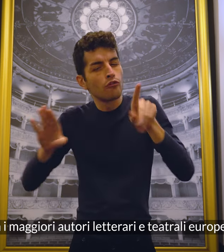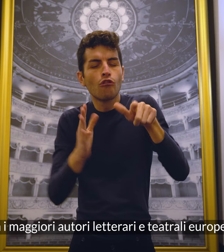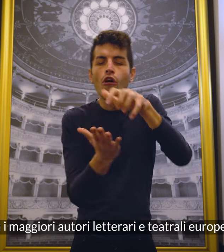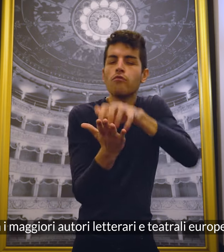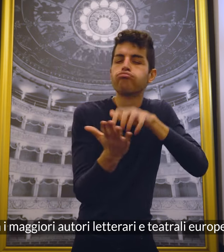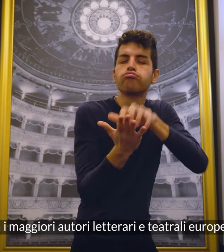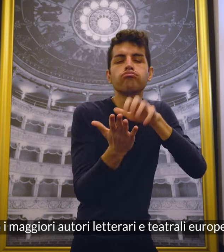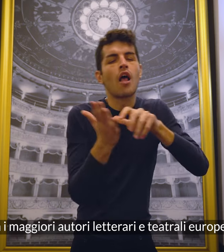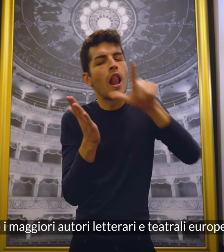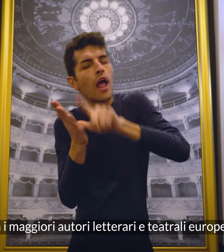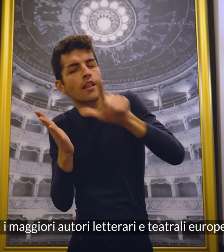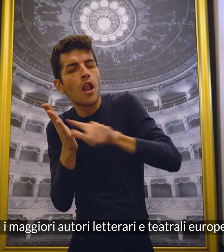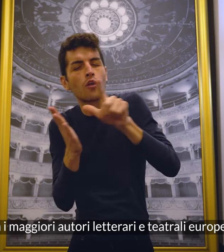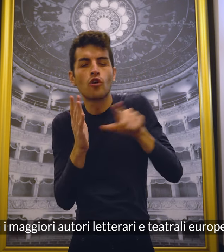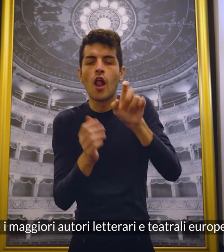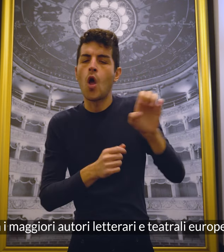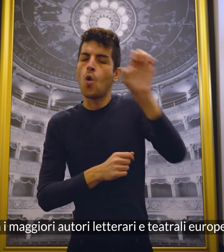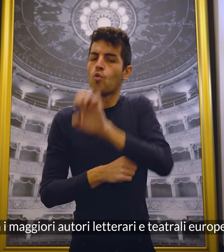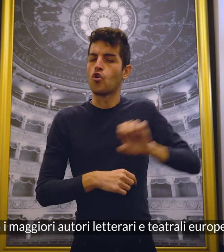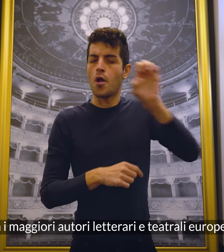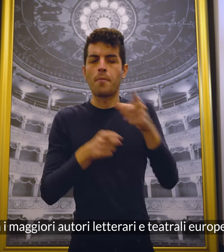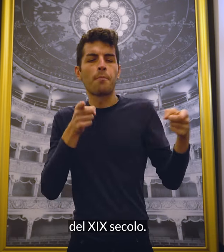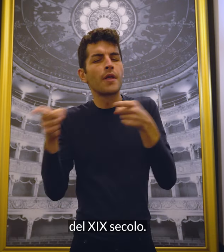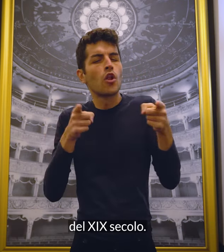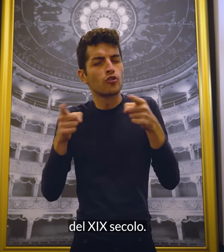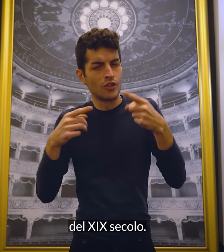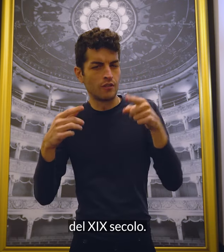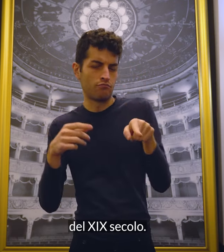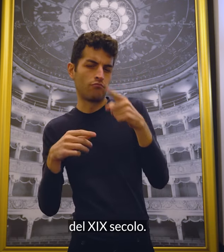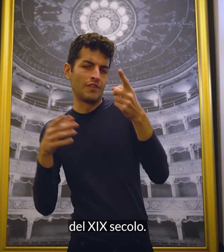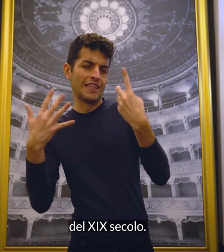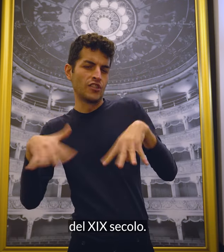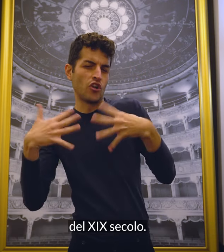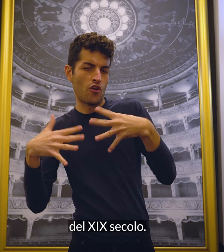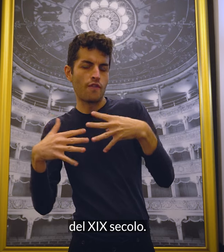letterari e teatrali europei del XIX secolo